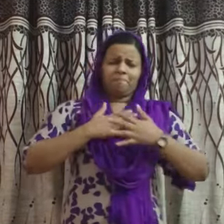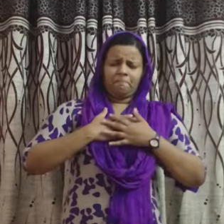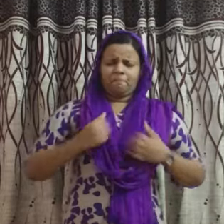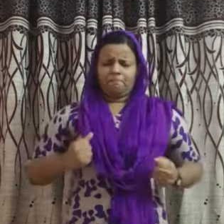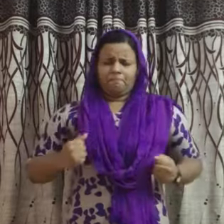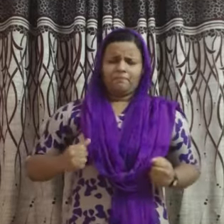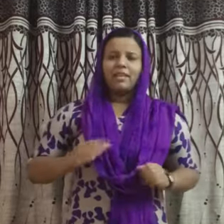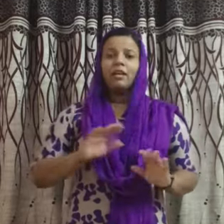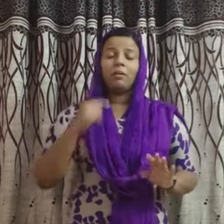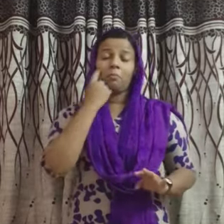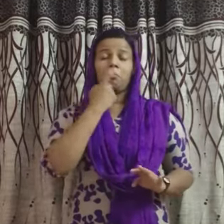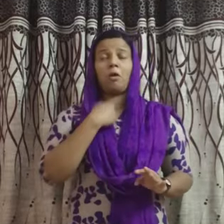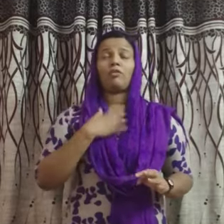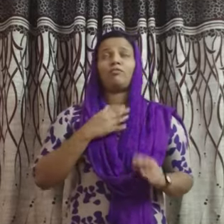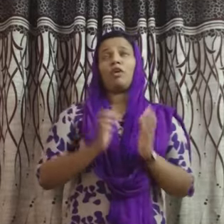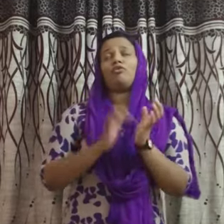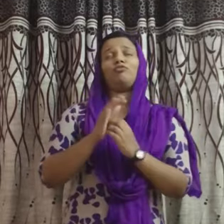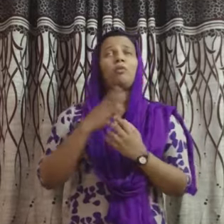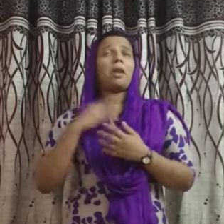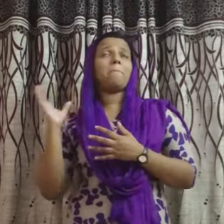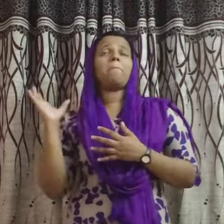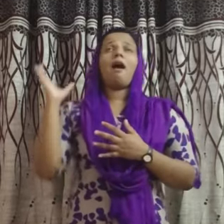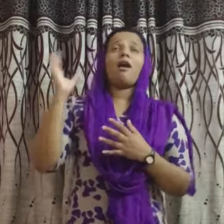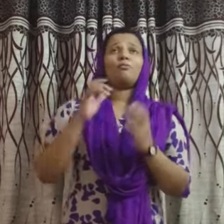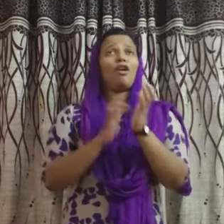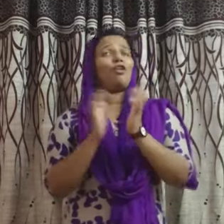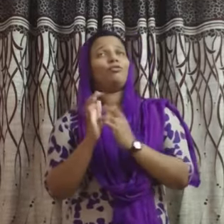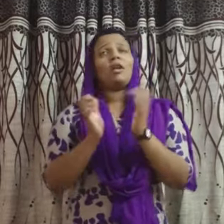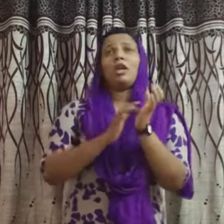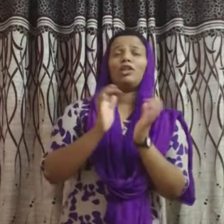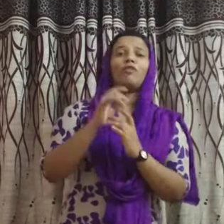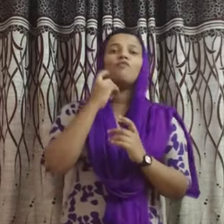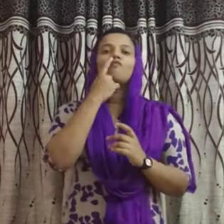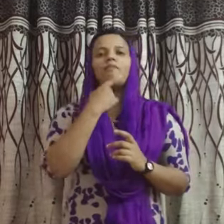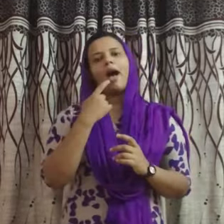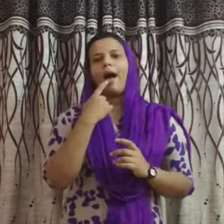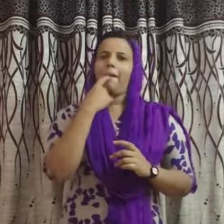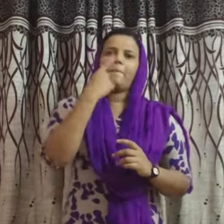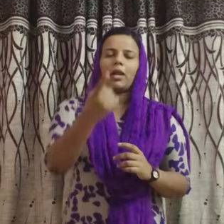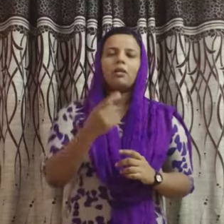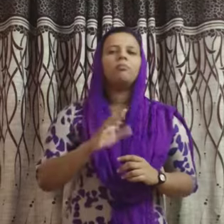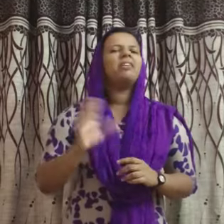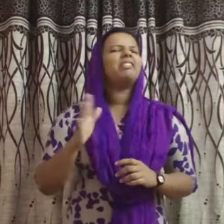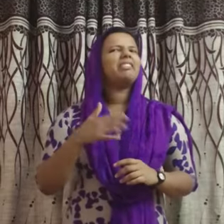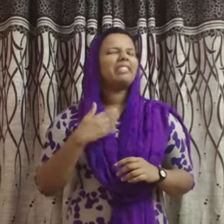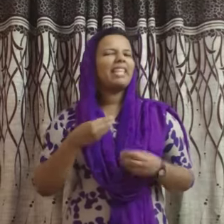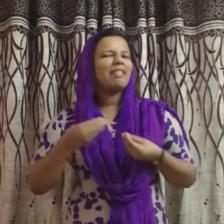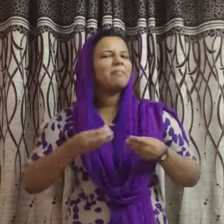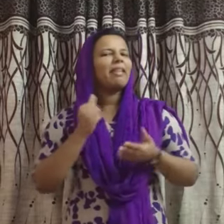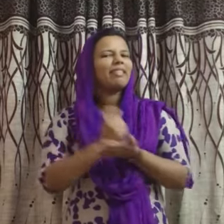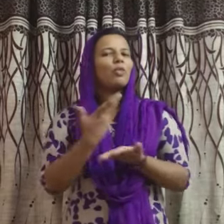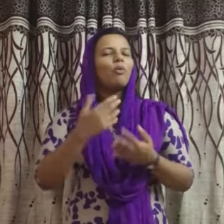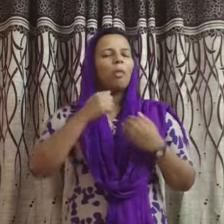ചുമക്കുക. നമ്മൾ പറയുകയൊക്കെ ചെയ്യുക എൻ്റെ ഭാരം ചുമക്കുന്നവൻ യേശുവാന്നൊക്കെ പറഞ്ഞാലും പലപ്പോഴും നമ്മൾ നമ്മളെ ചുമക്കാൻ ശ്രമിക്കുക. ഇന്ന് പകൽക്കാലം കംപ്ലീറ്റ് ഒന്ന്